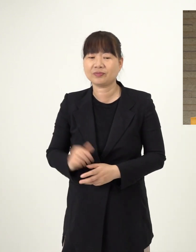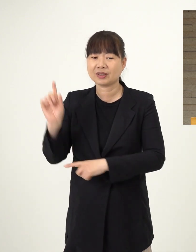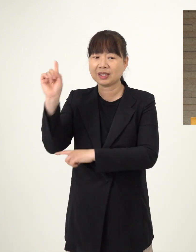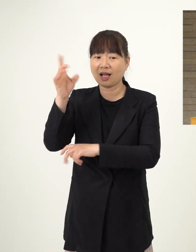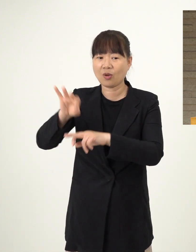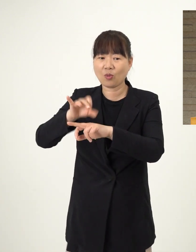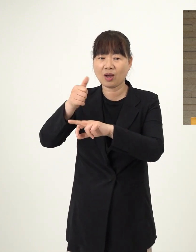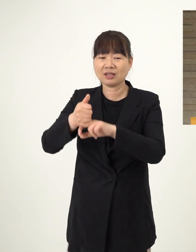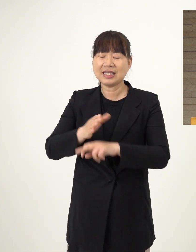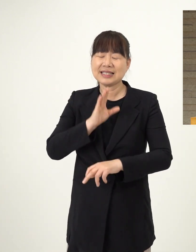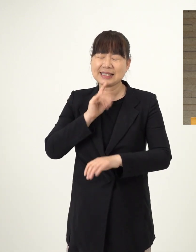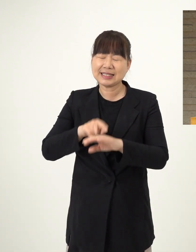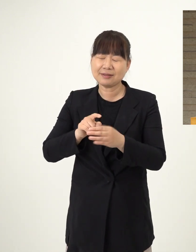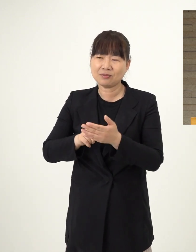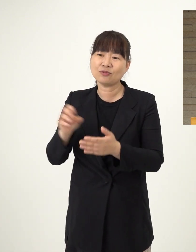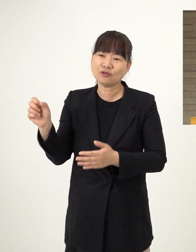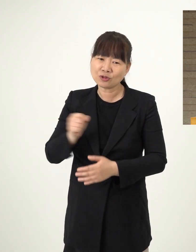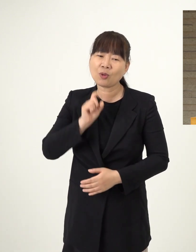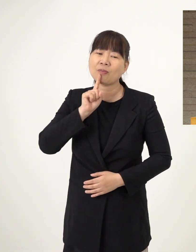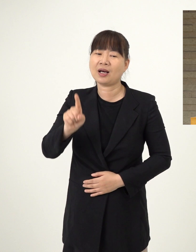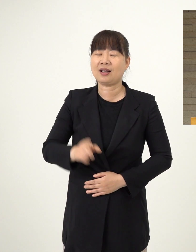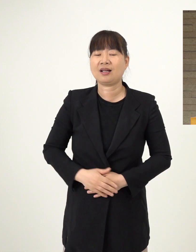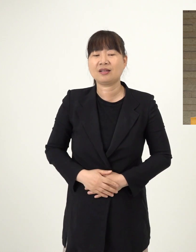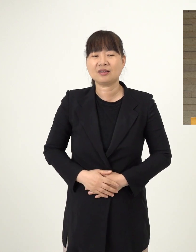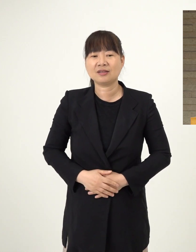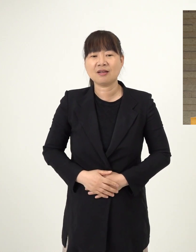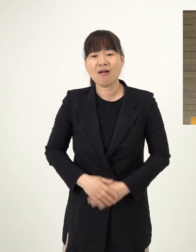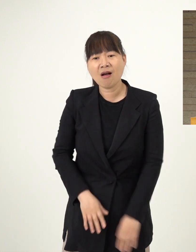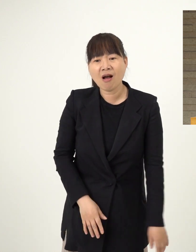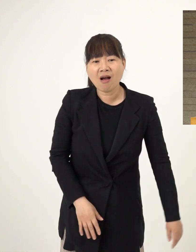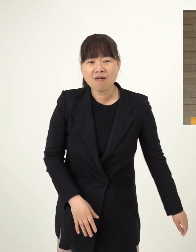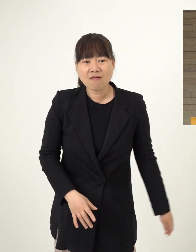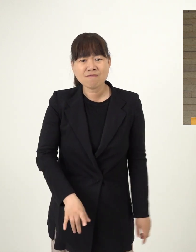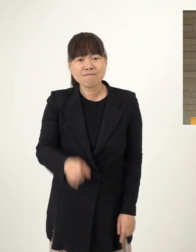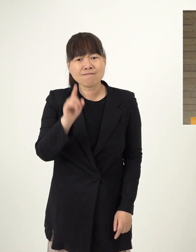다윗이 진심으로 얘기했어요. 아니,